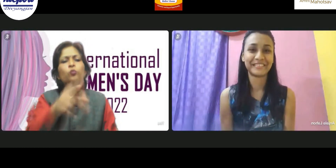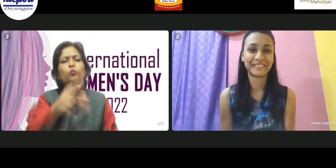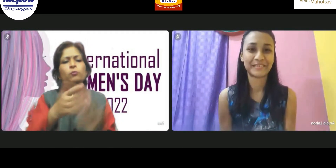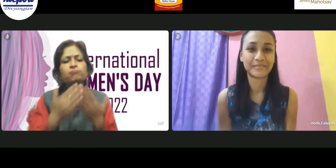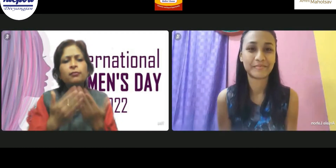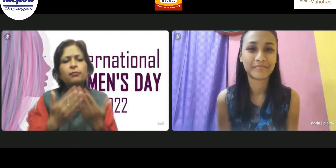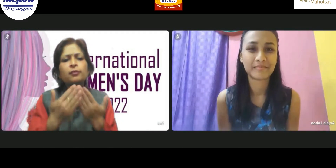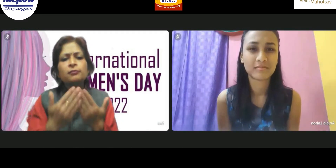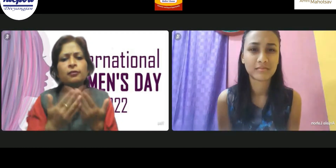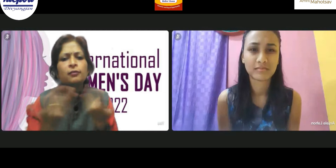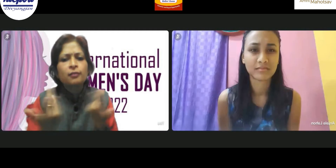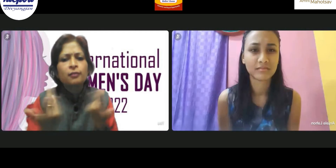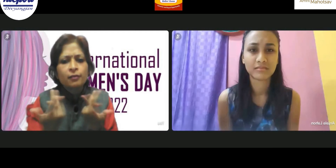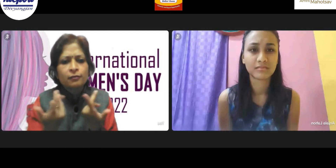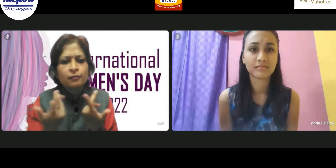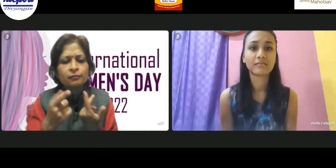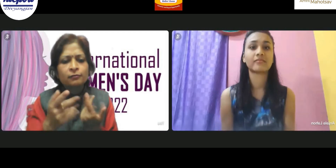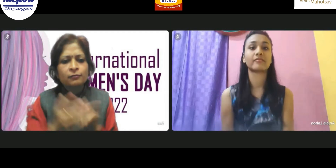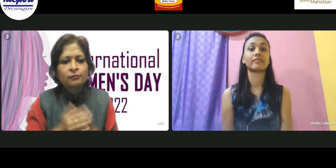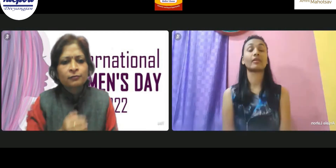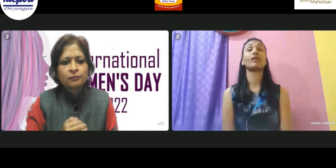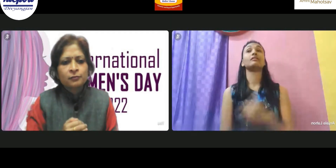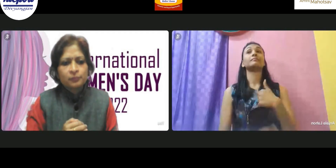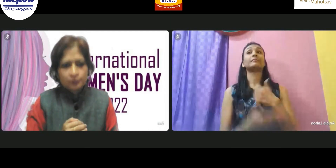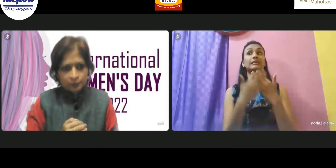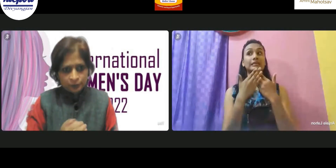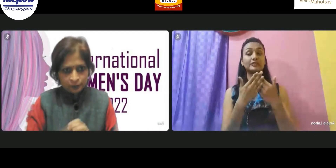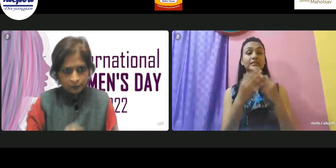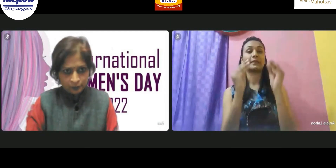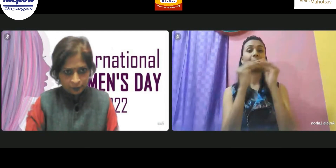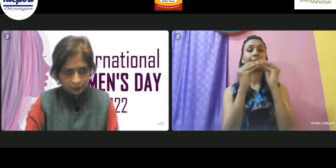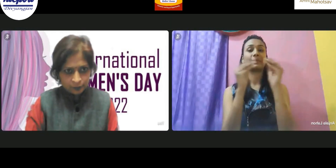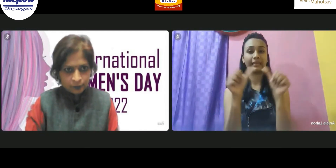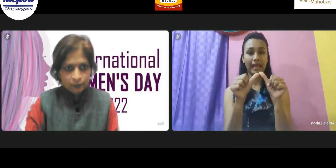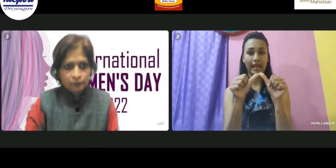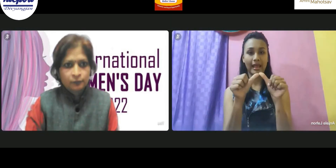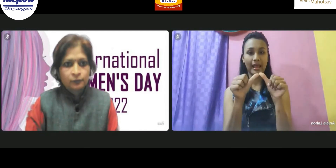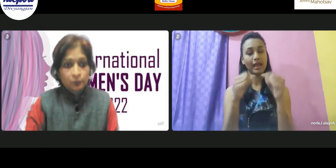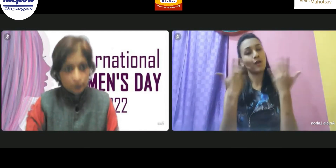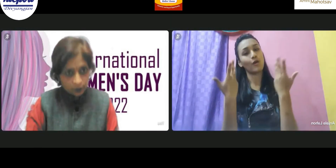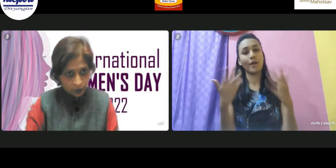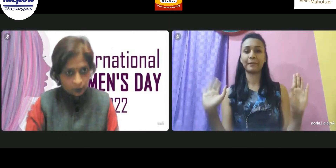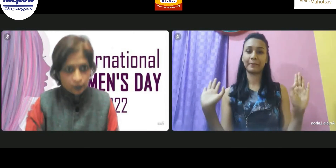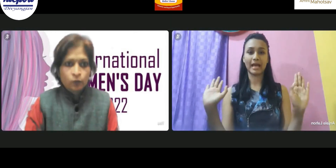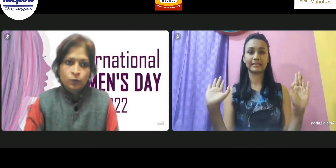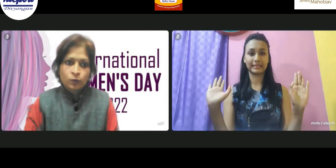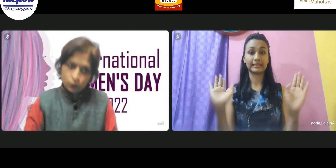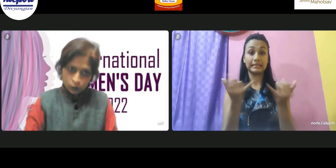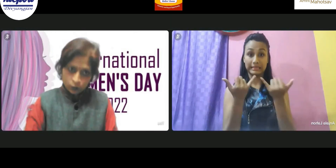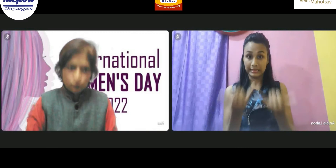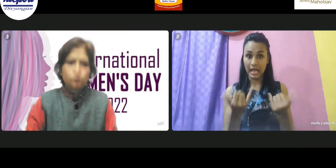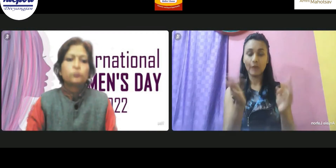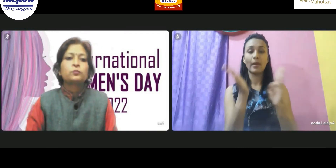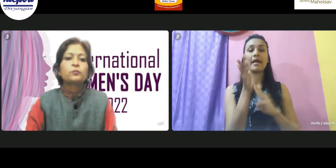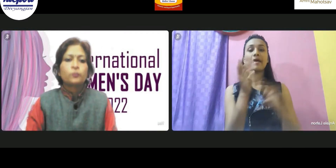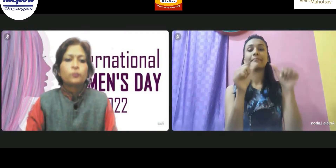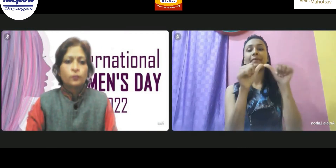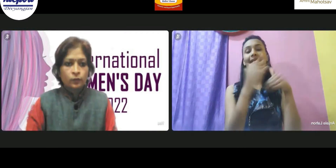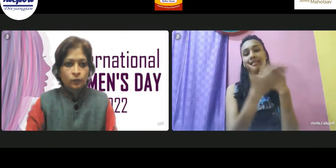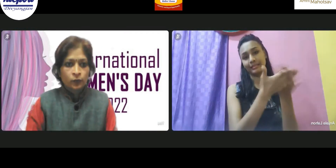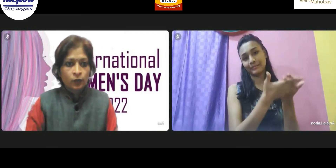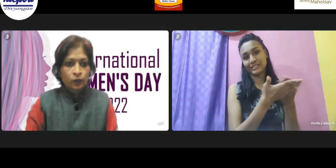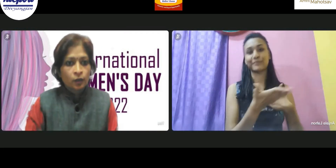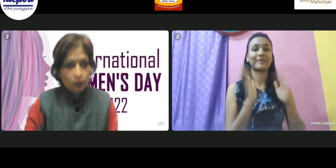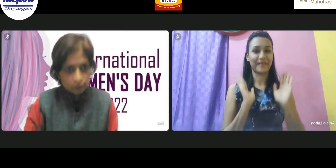समझा देता है। अच्छा, एंजेला, आपने क्या पढ़ाई की है? मेरा ग्रेजुएशन यानी